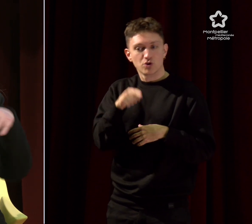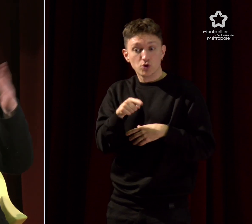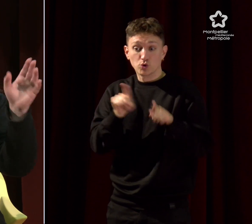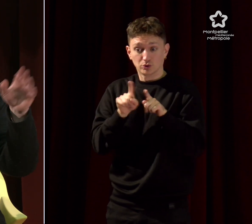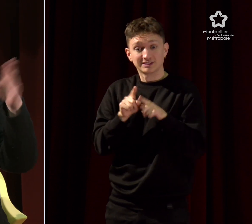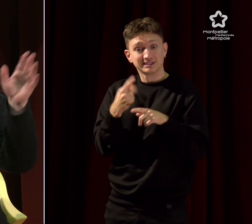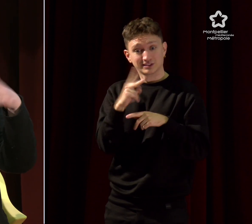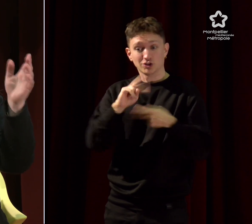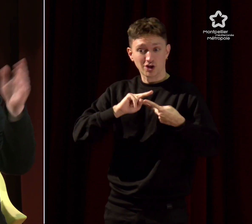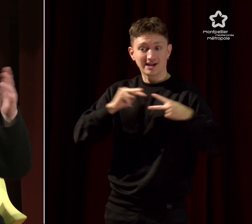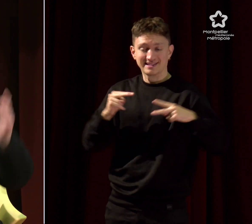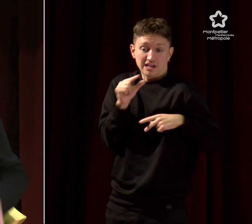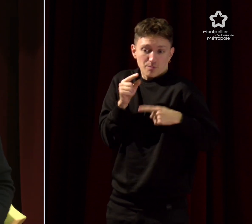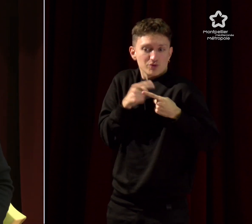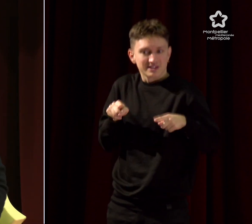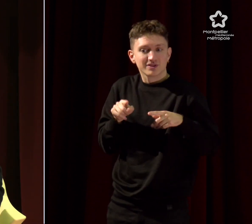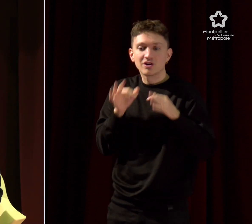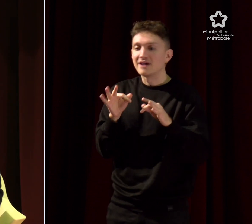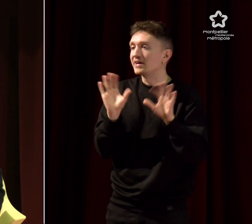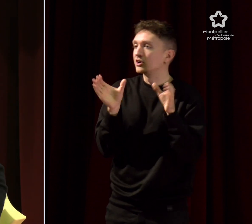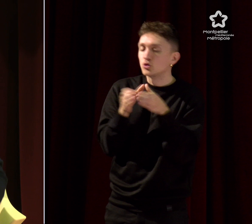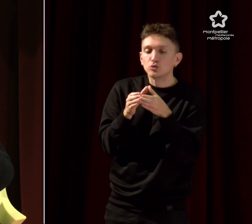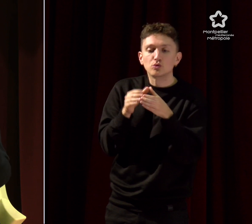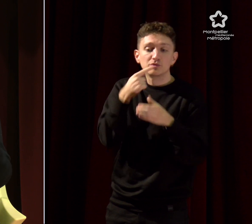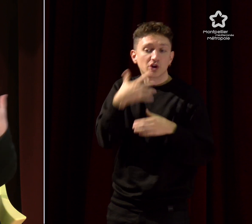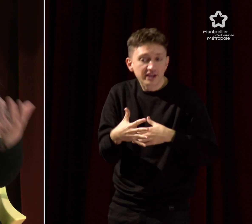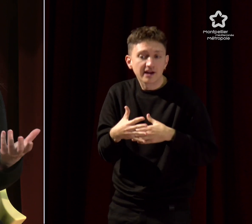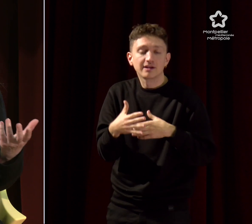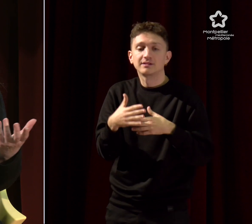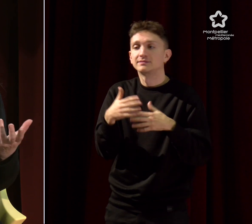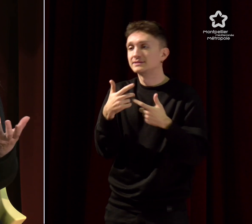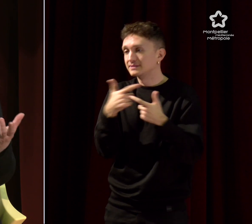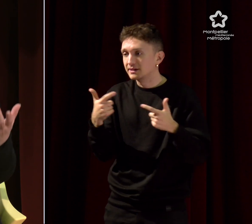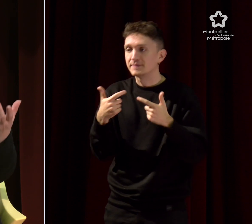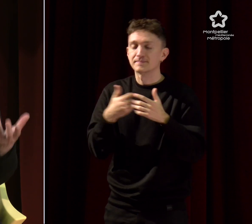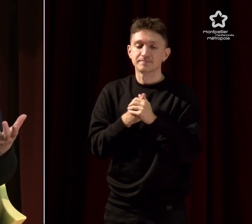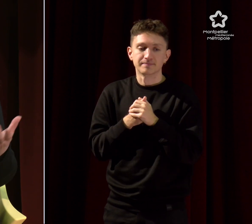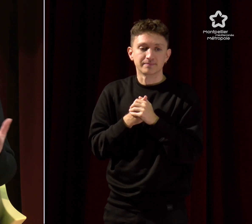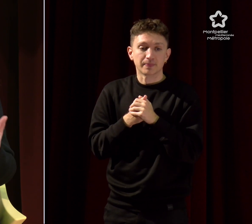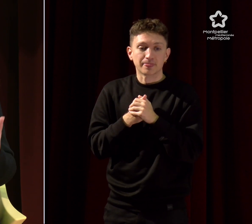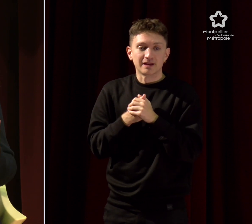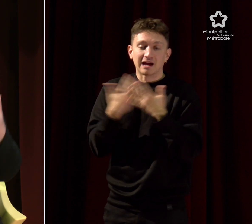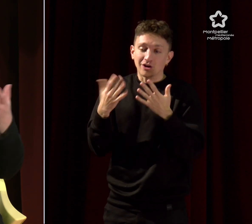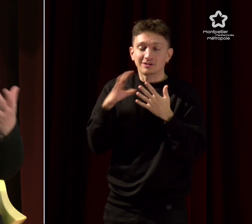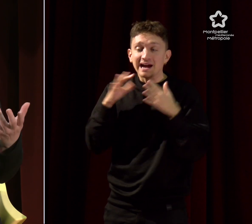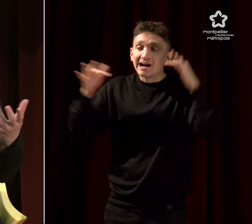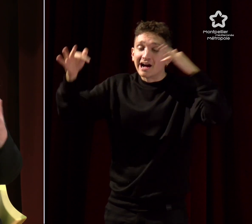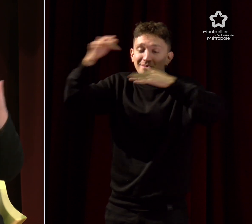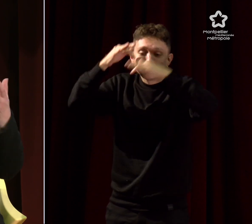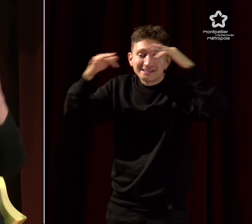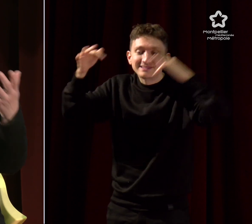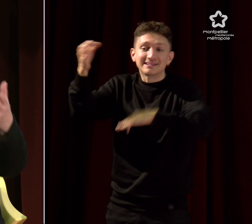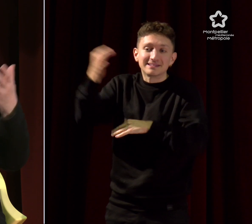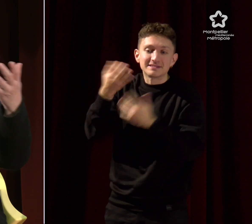différences génétiques sur les groupes sanguins, les systèmes Rhésus, etc. Et donc le mythe basque, c'est que eux étaient les descendants